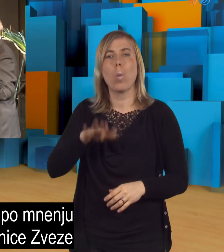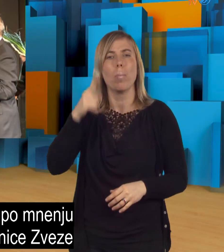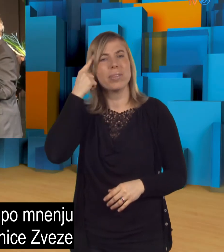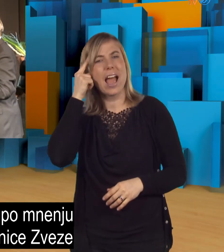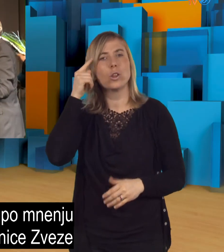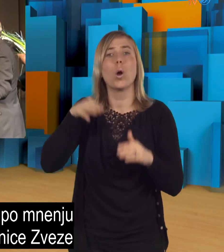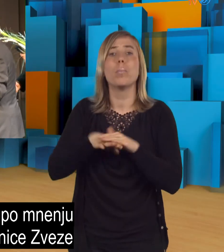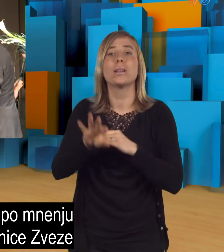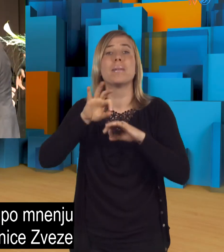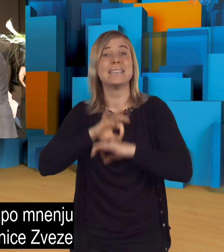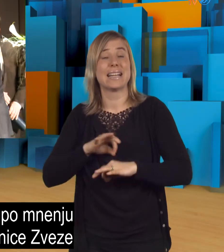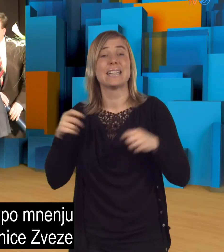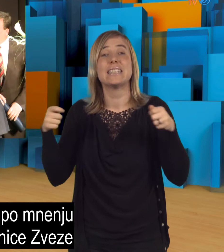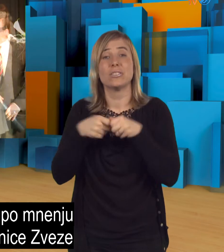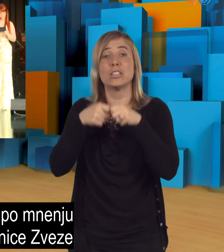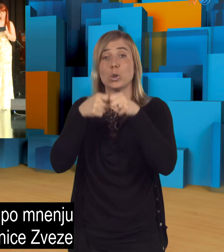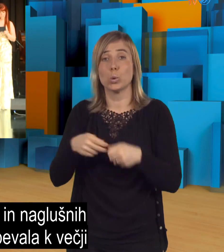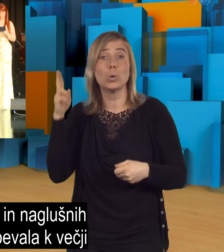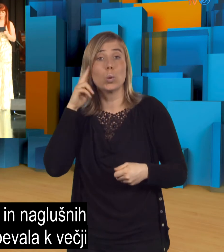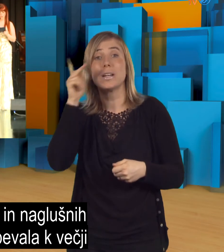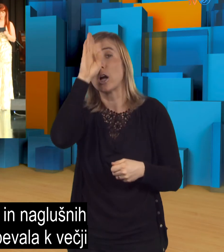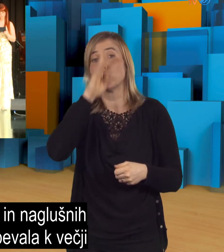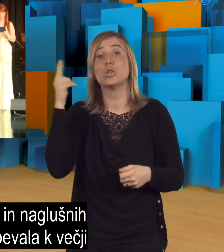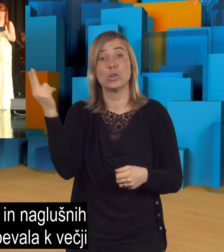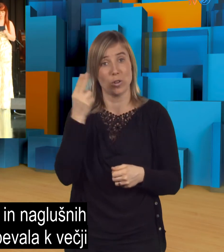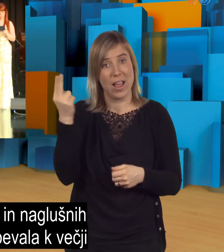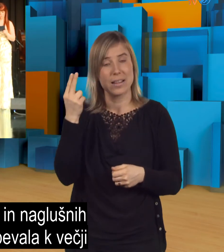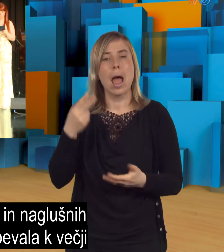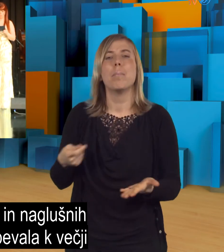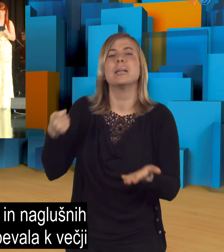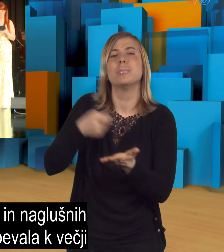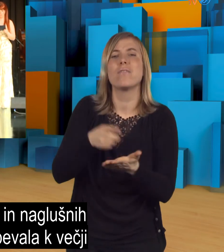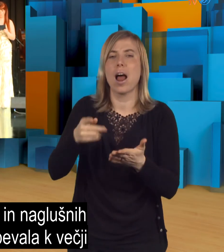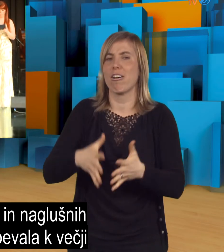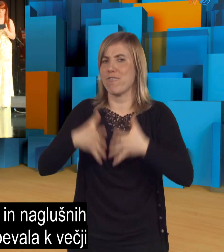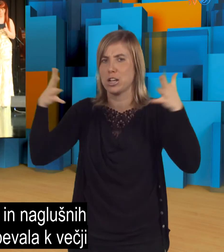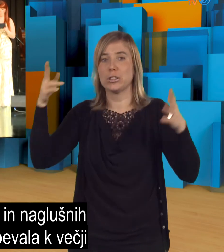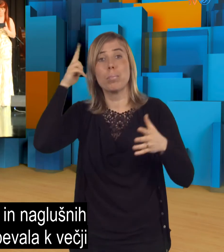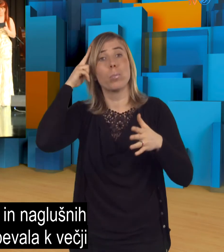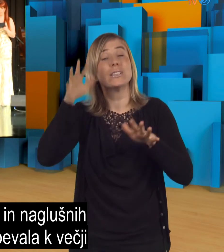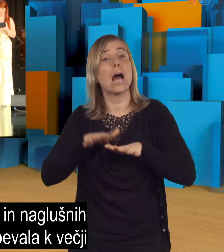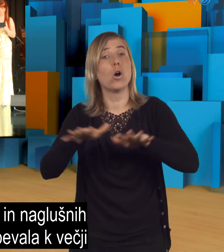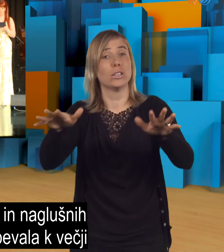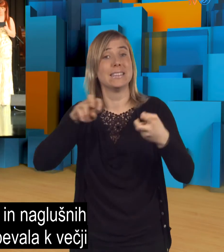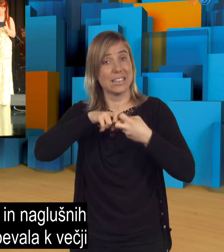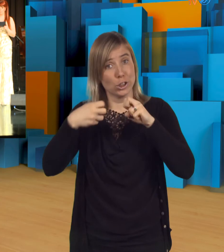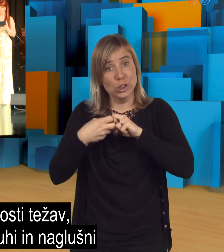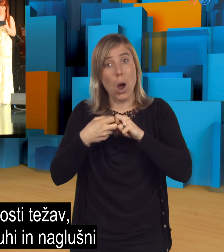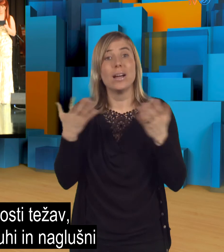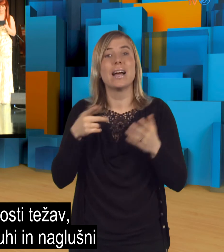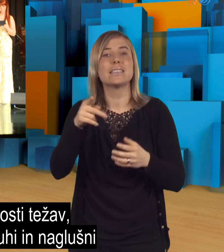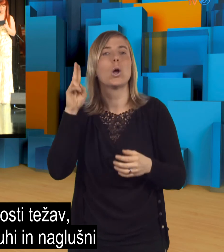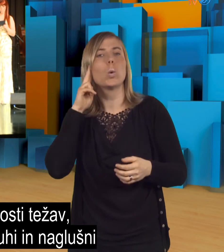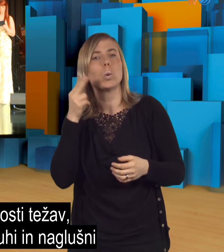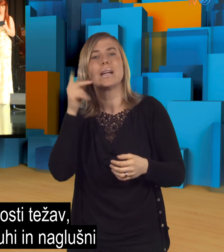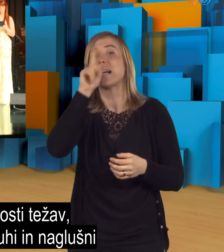Nagrada bo po mnenju podpredsednice Zveze društev gluhih in naglušnih Slovenije prispevala k večji prepoznavnosti težav, s